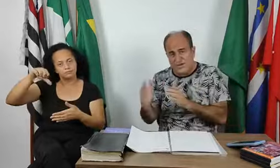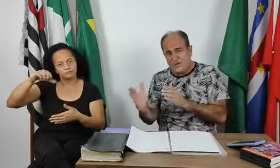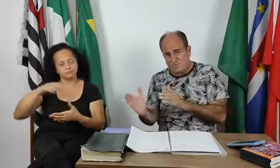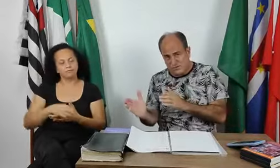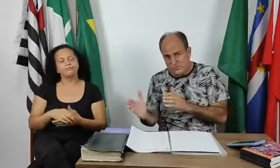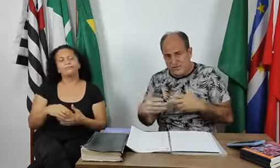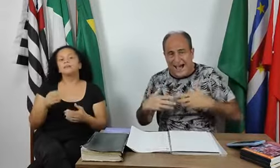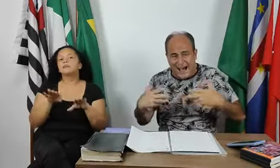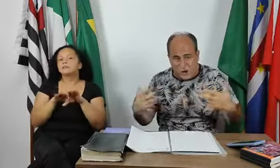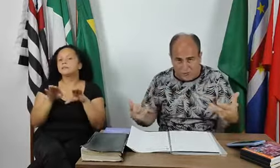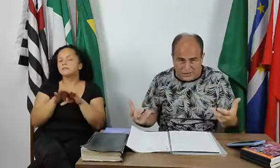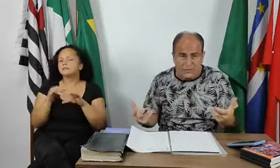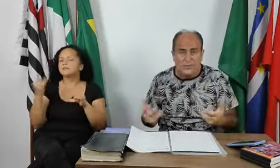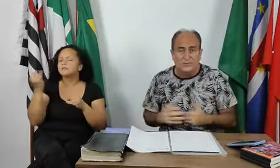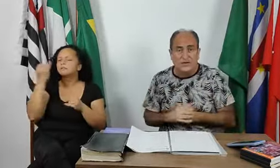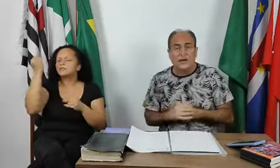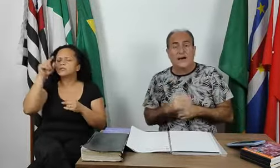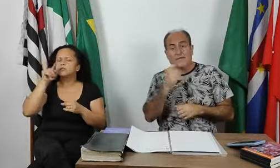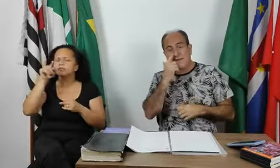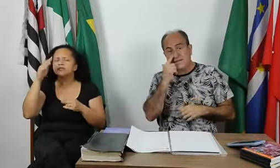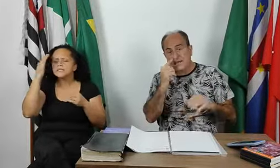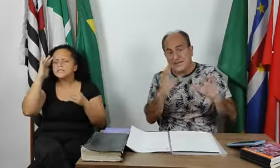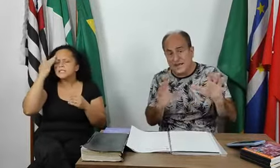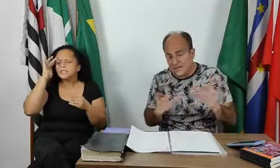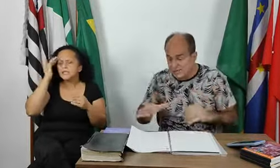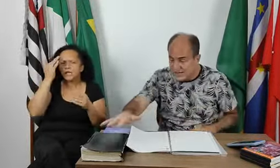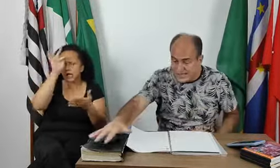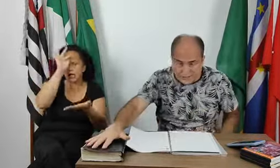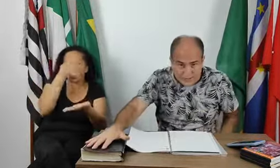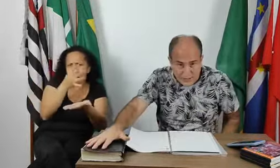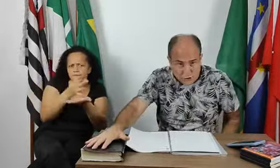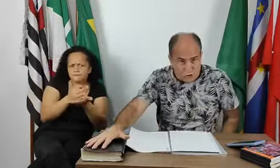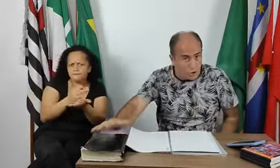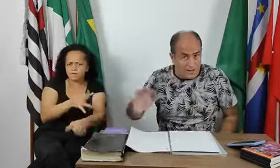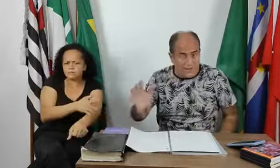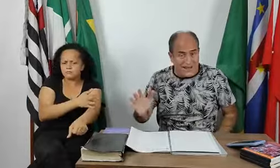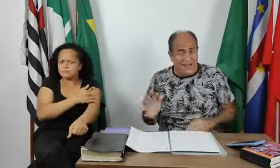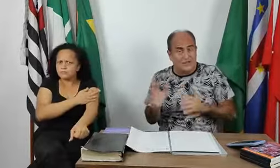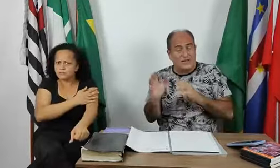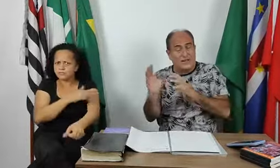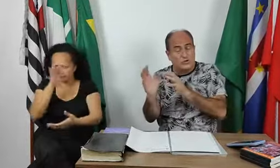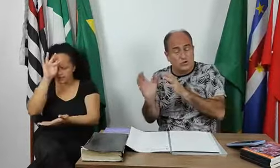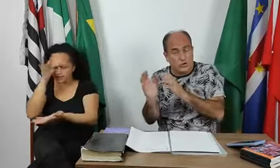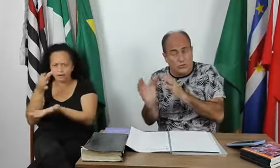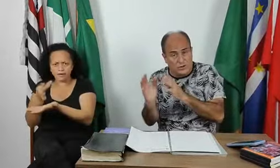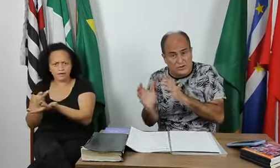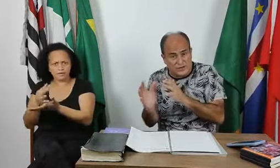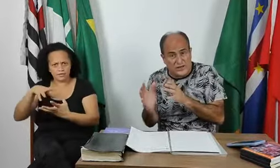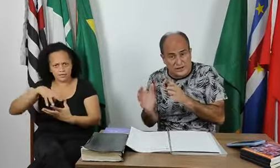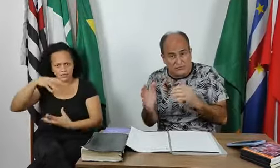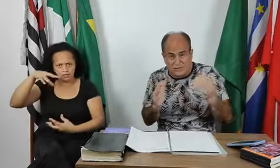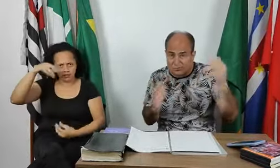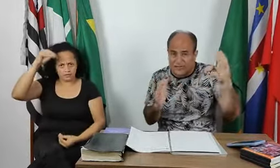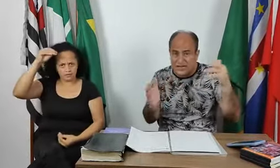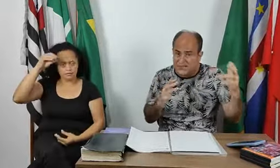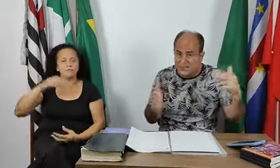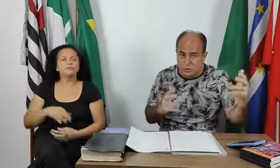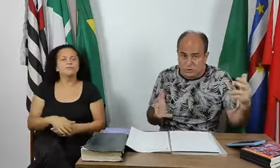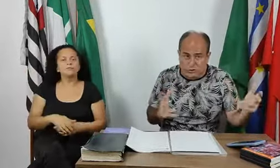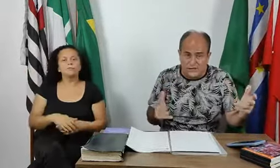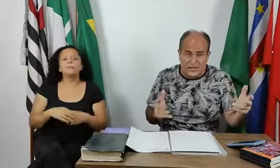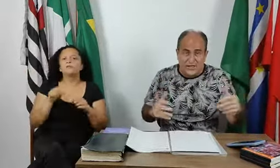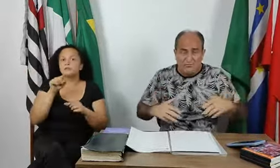seus sentimentos na alma, A fé tem que estar edificada sobre a palavra e não sobre os sentimentos e